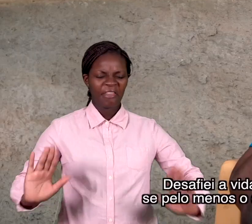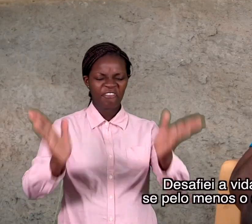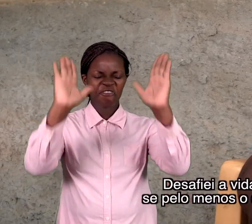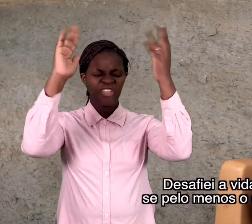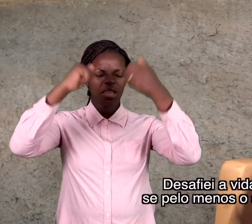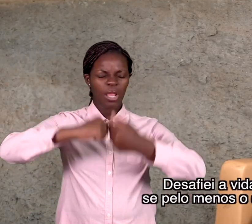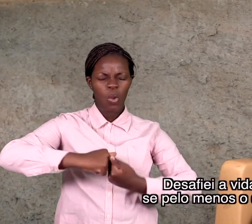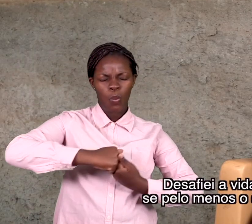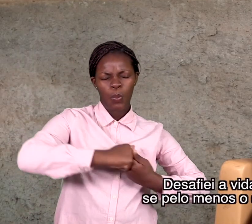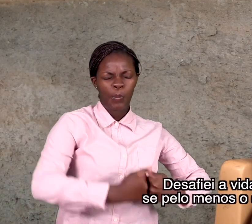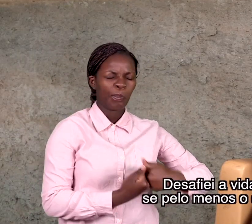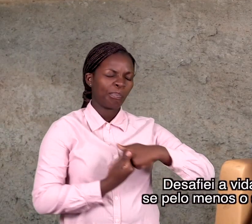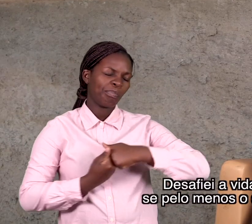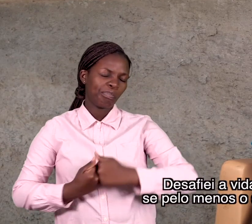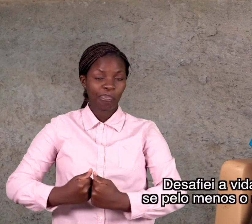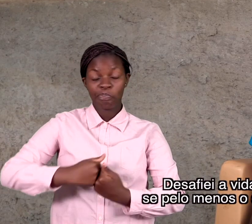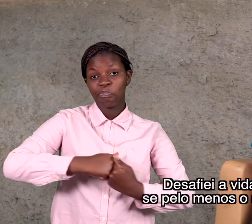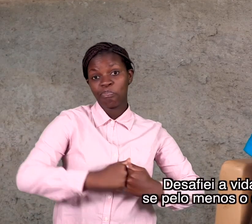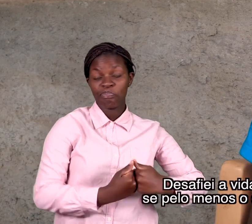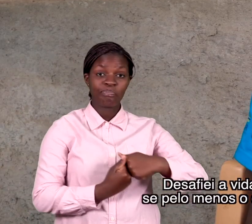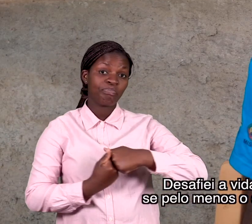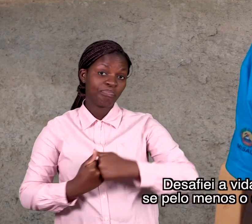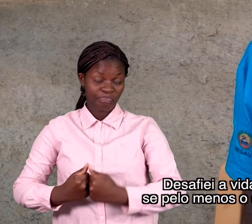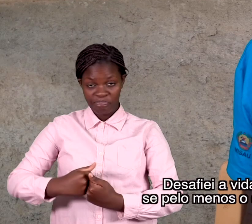Tinha que me desafiar com a vida.